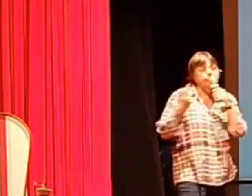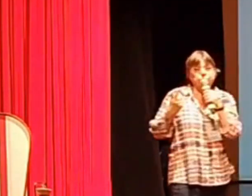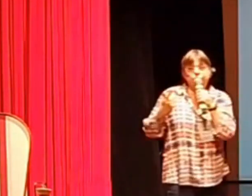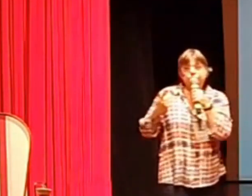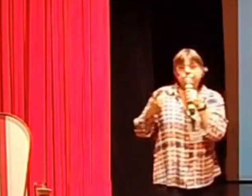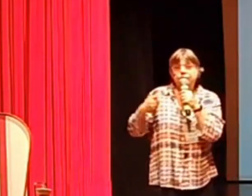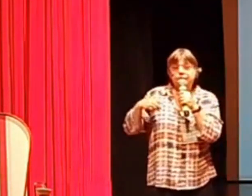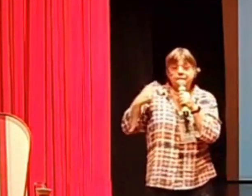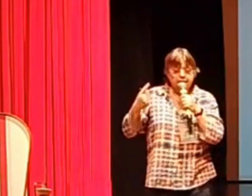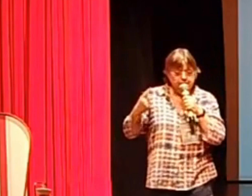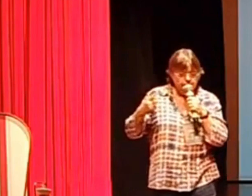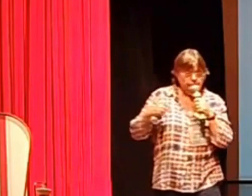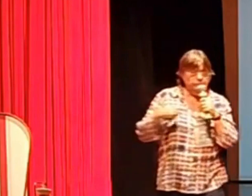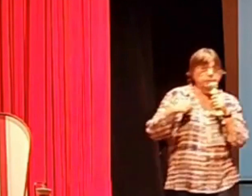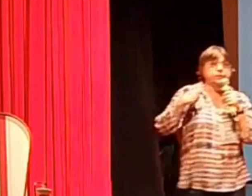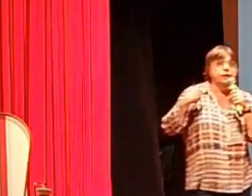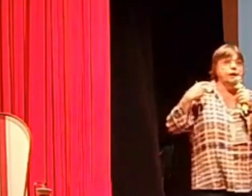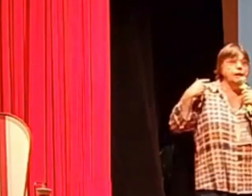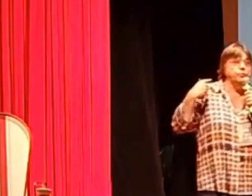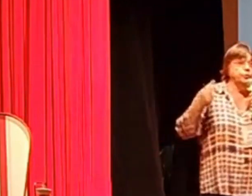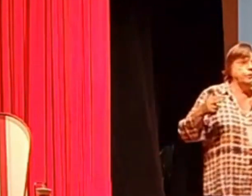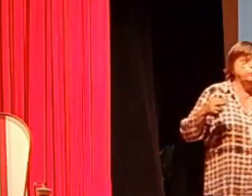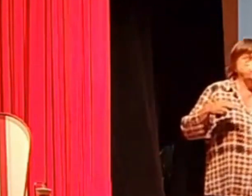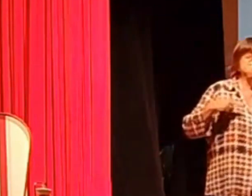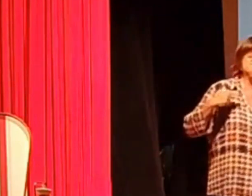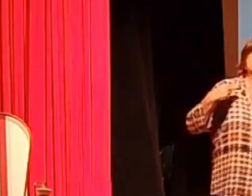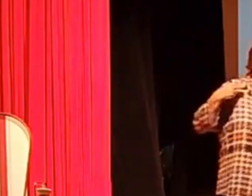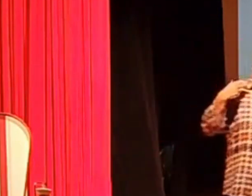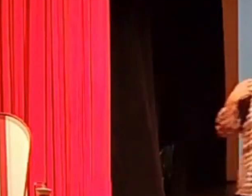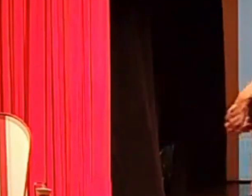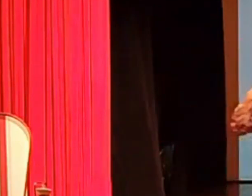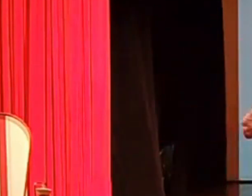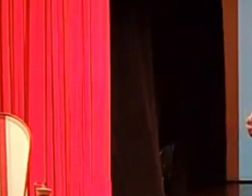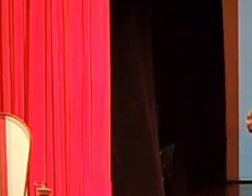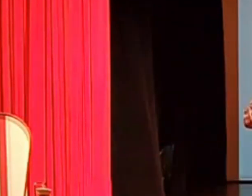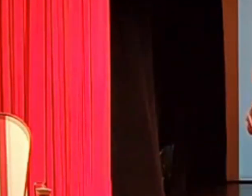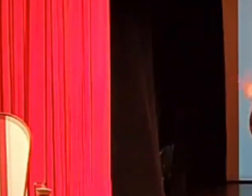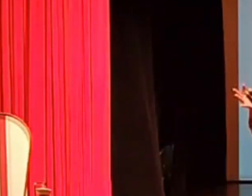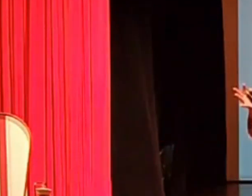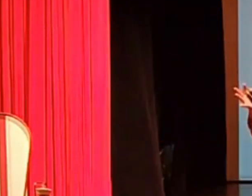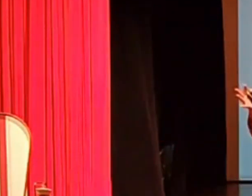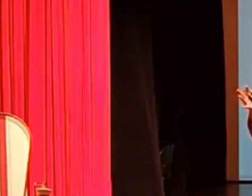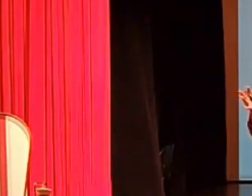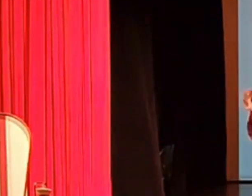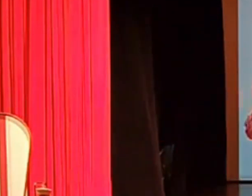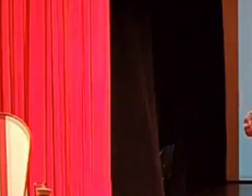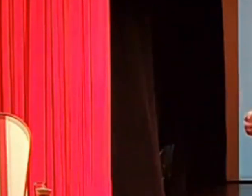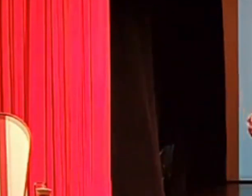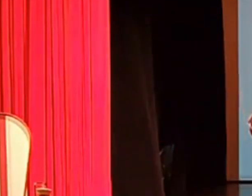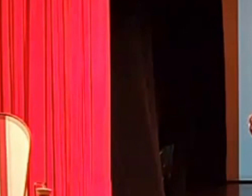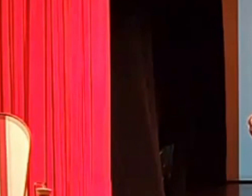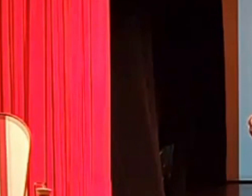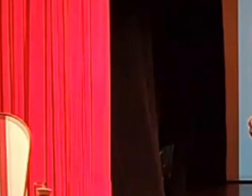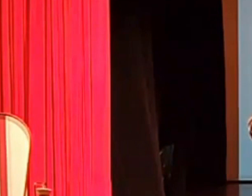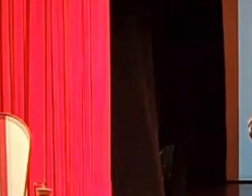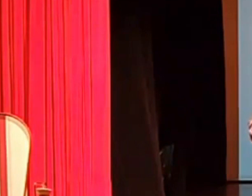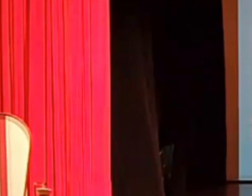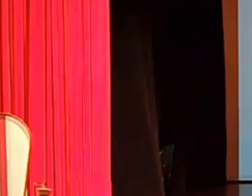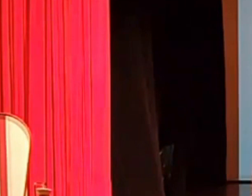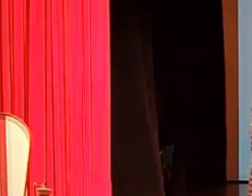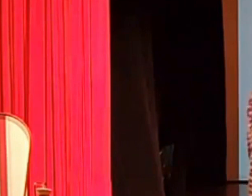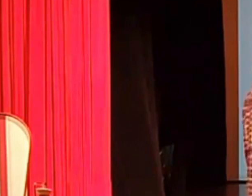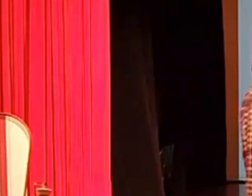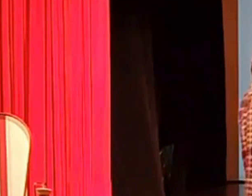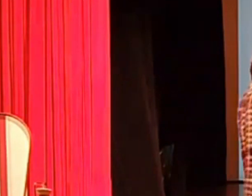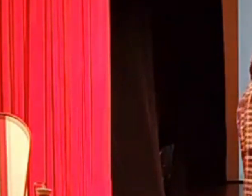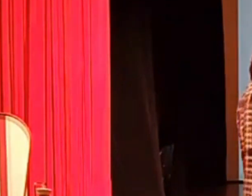Dor nas costas, também na literatura, é muito comum a gente ver que a escoliose não dói. Não é bem assim, né? Eu